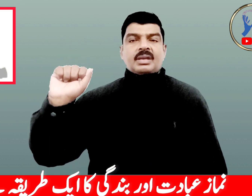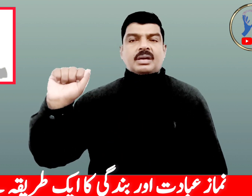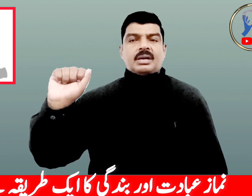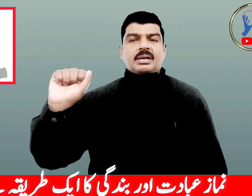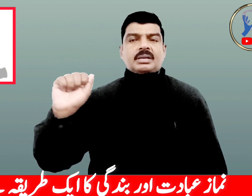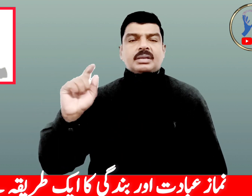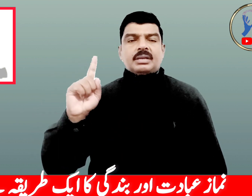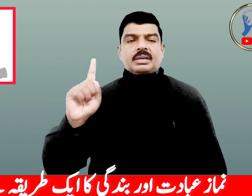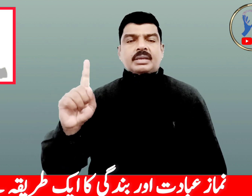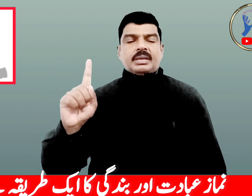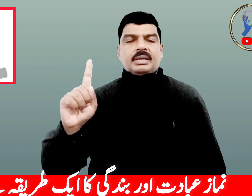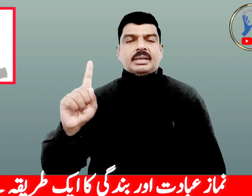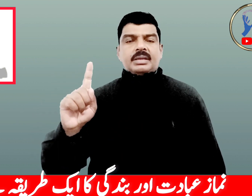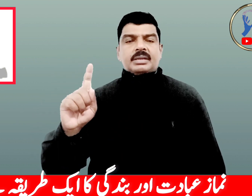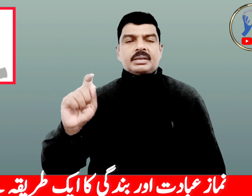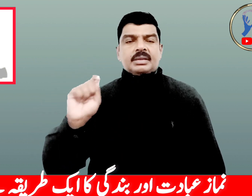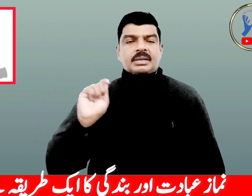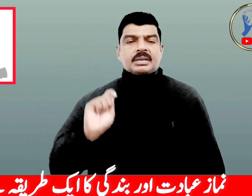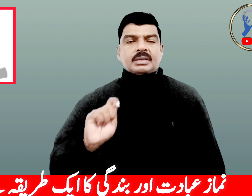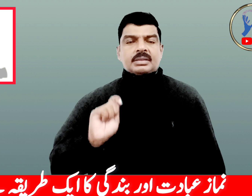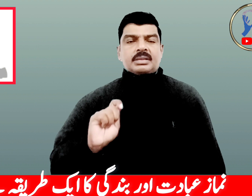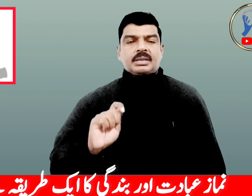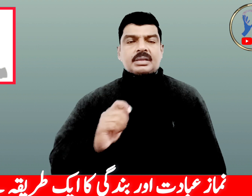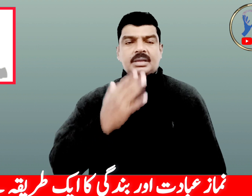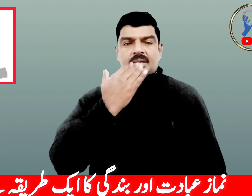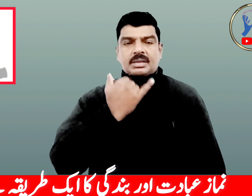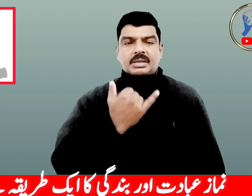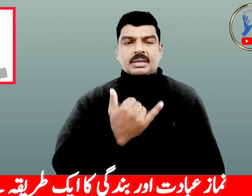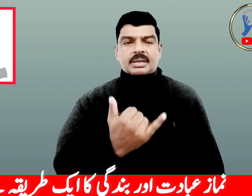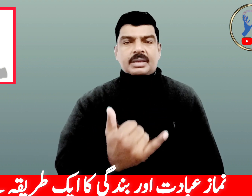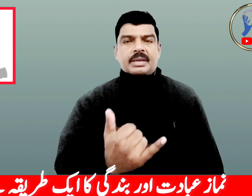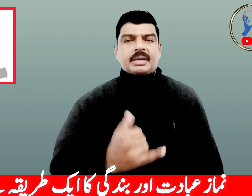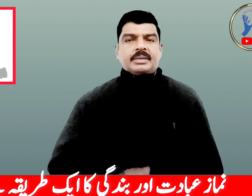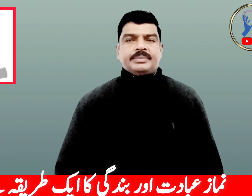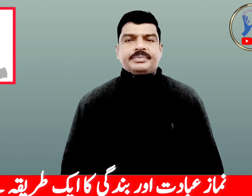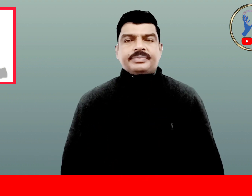کا ایک طریقہ ہے۔